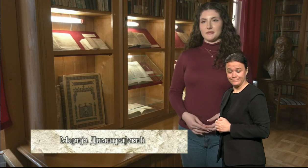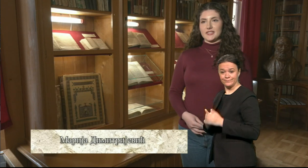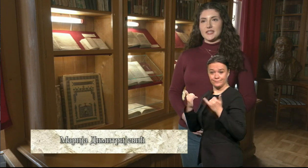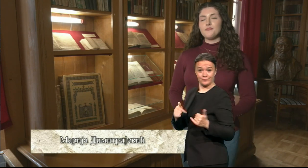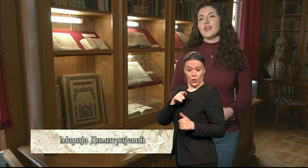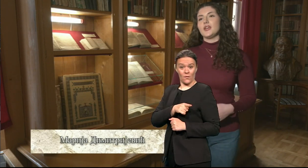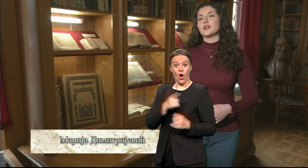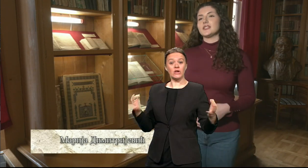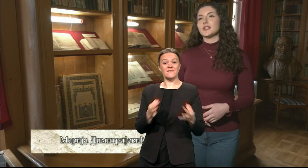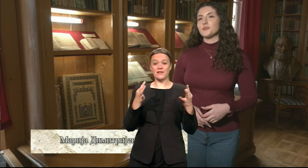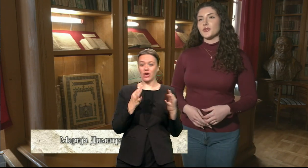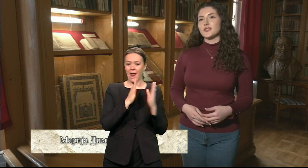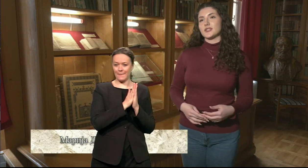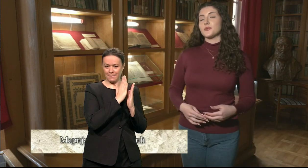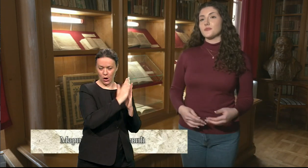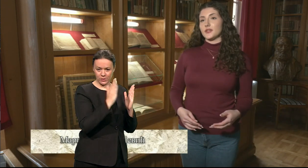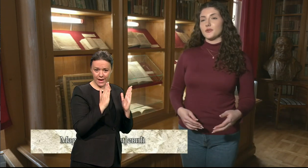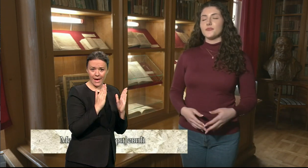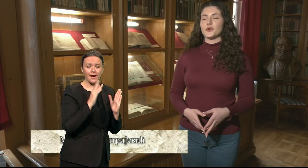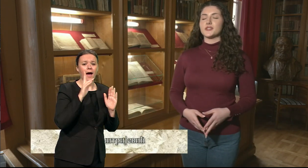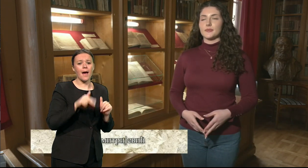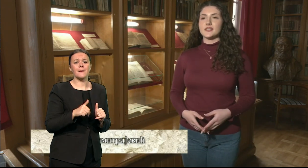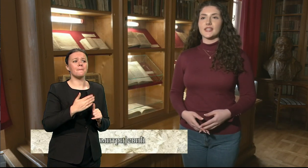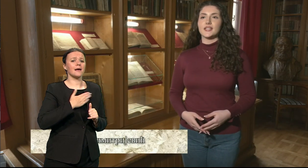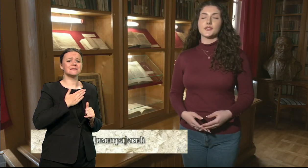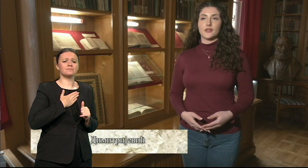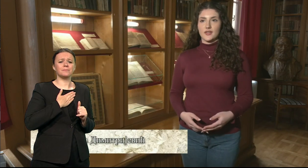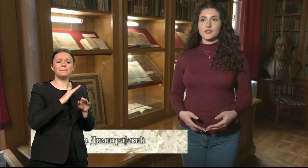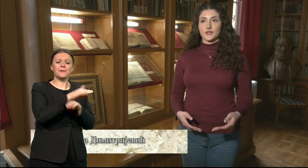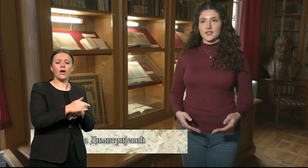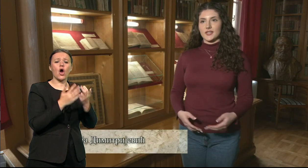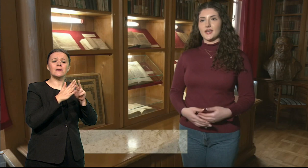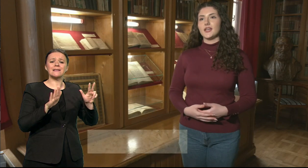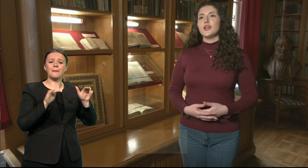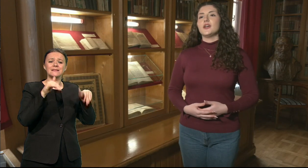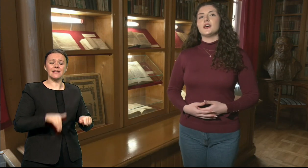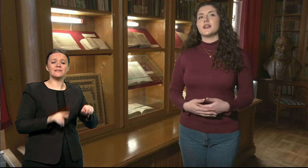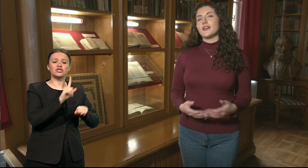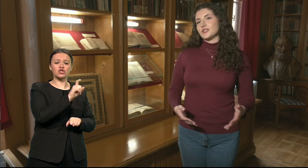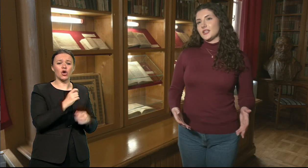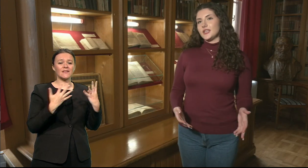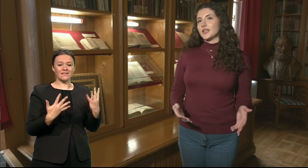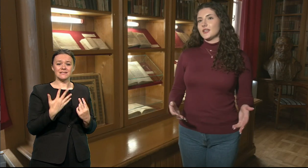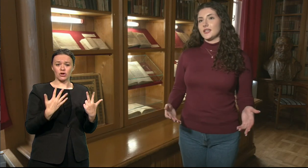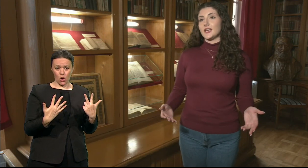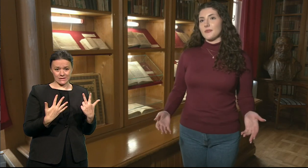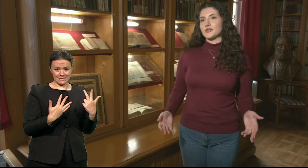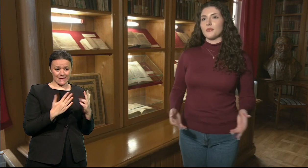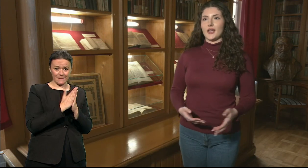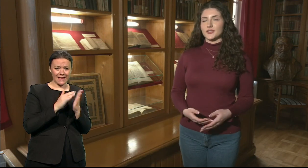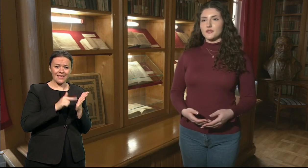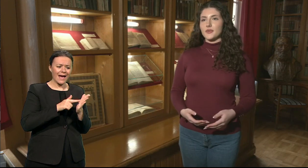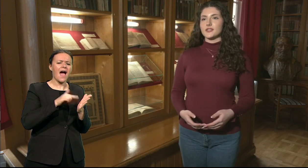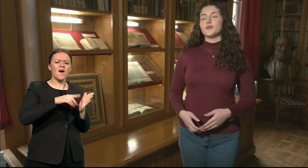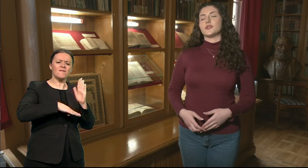Karlovačke gimnazije i ona se danas ponosi sa svojim zbirkom od 18.198 knjiga. Najviše knjiga je na nemačkom